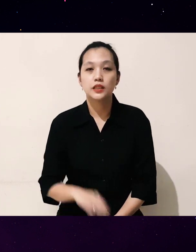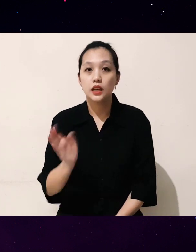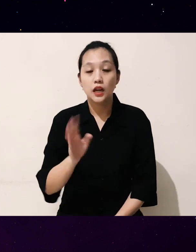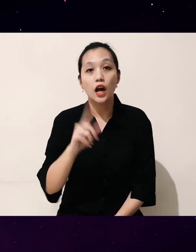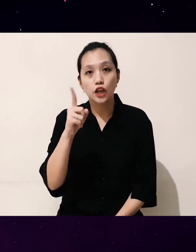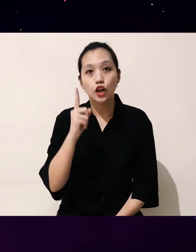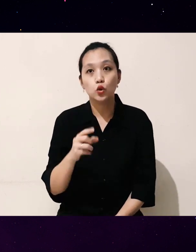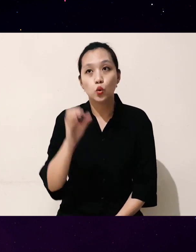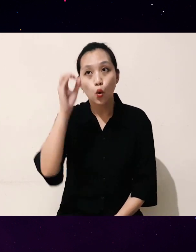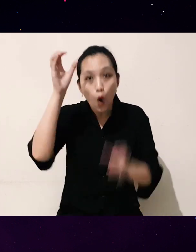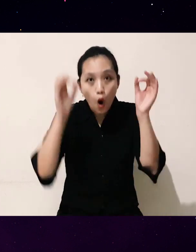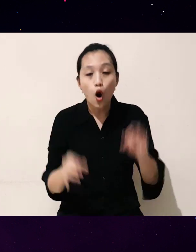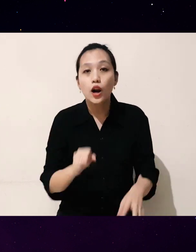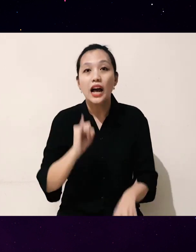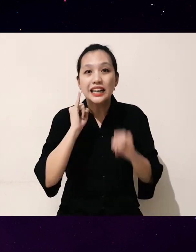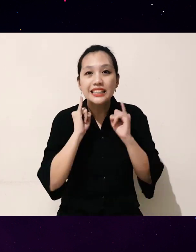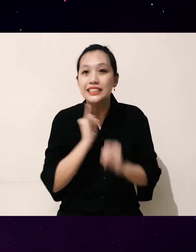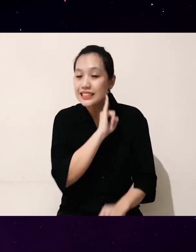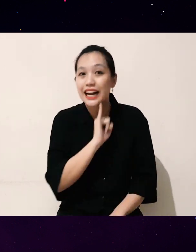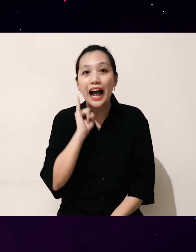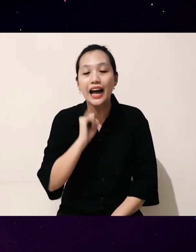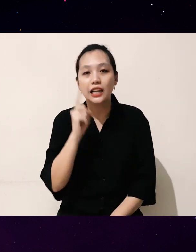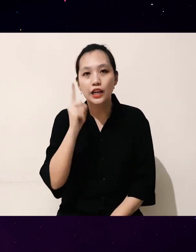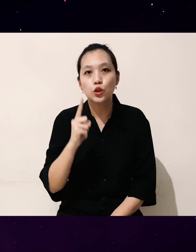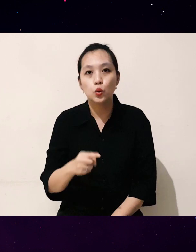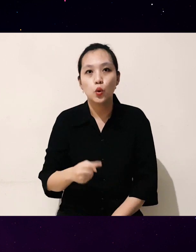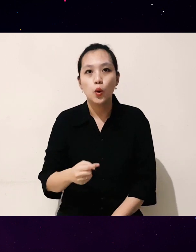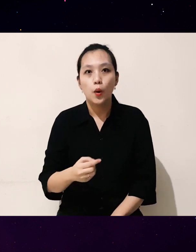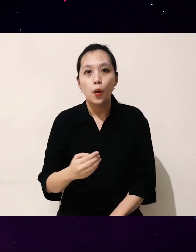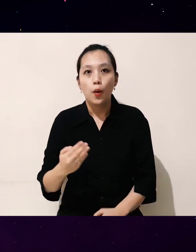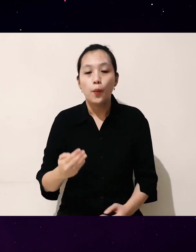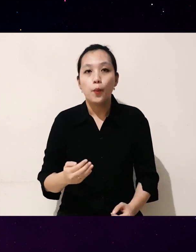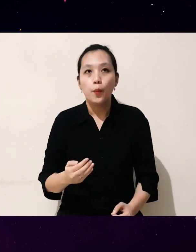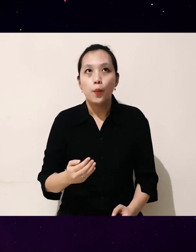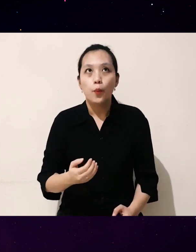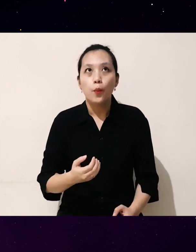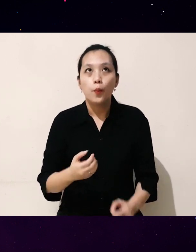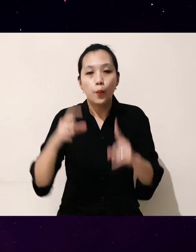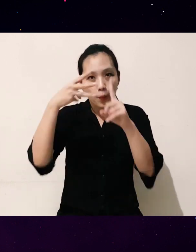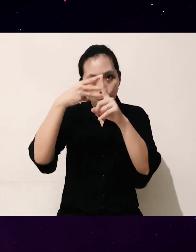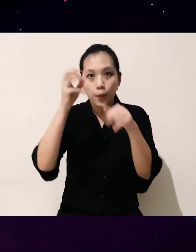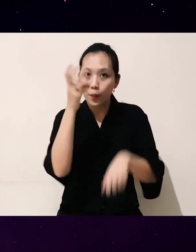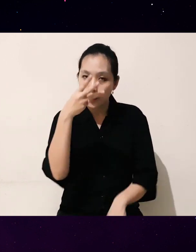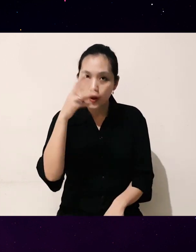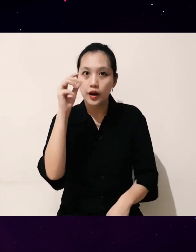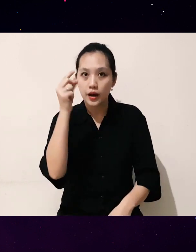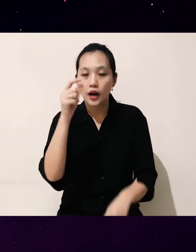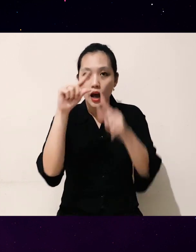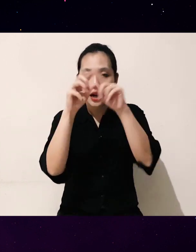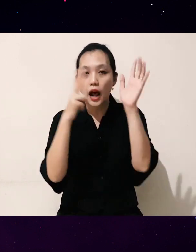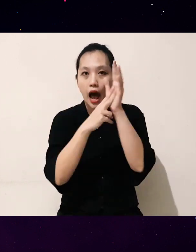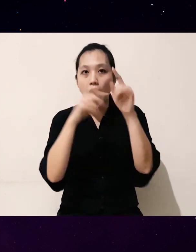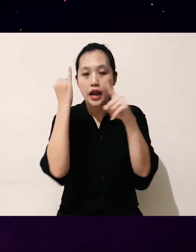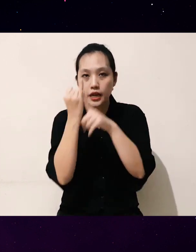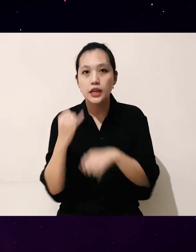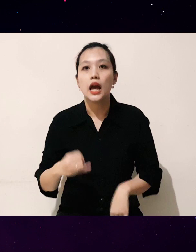bernama Goliat. Tidak ada satupun dari orang Israel yang berani menghadapi Goliat. Bahkan Raja Saul pun yang seorang